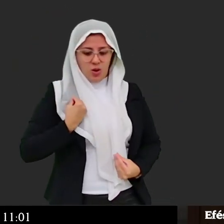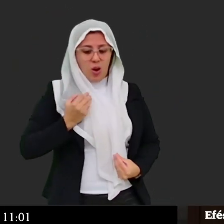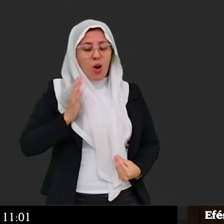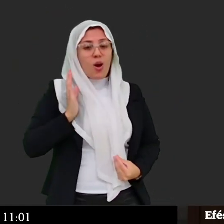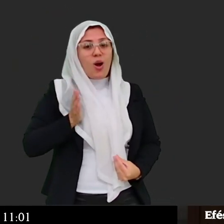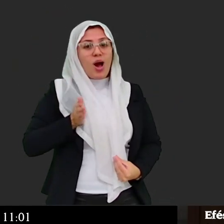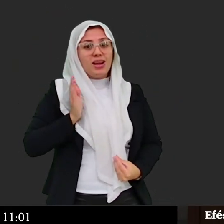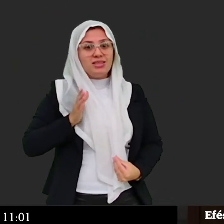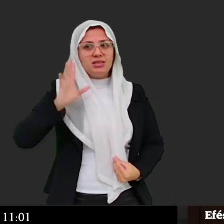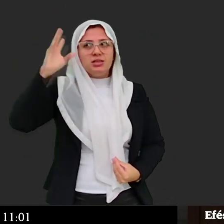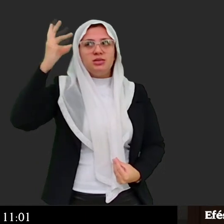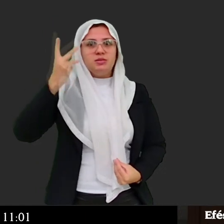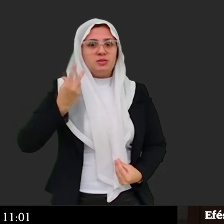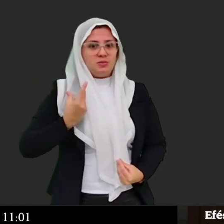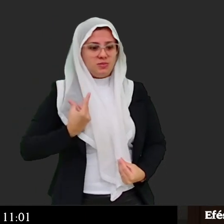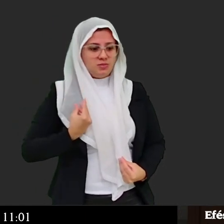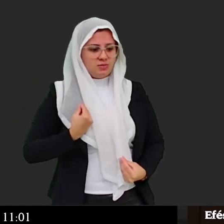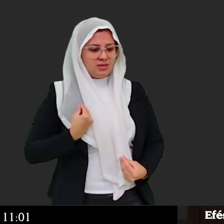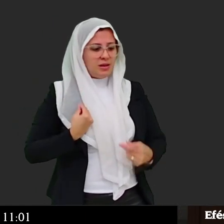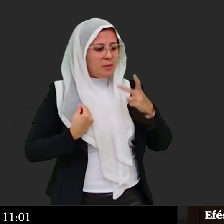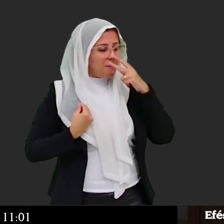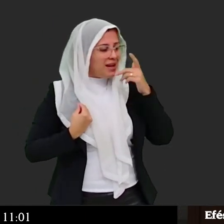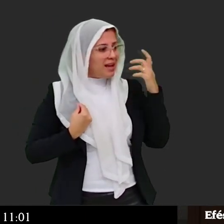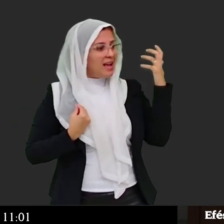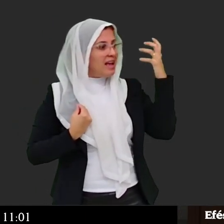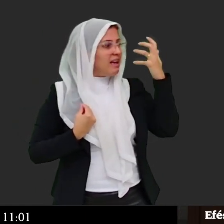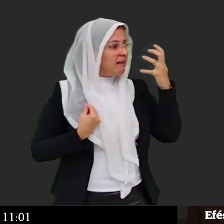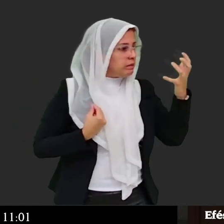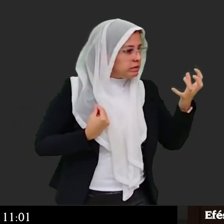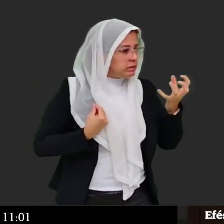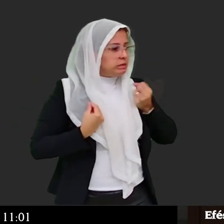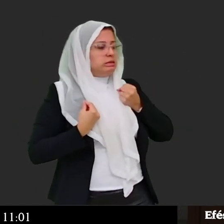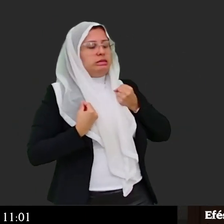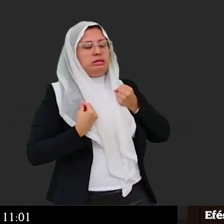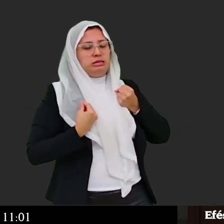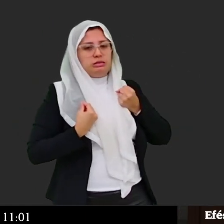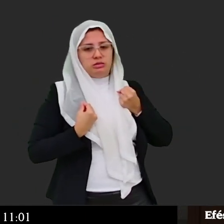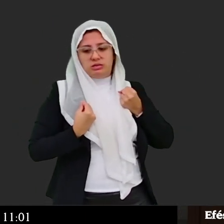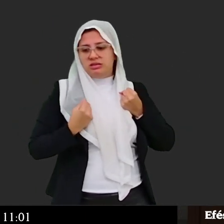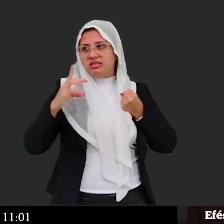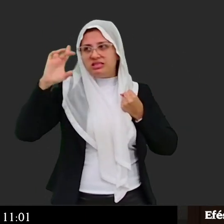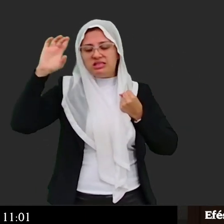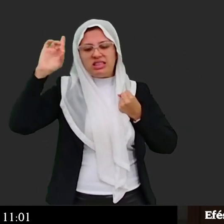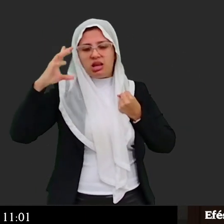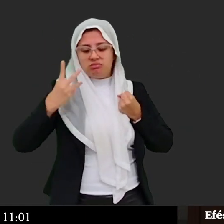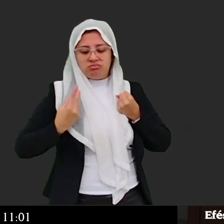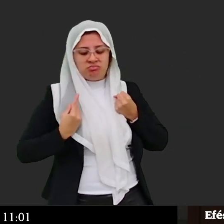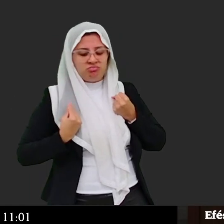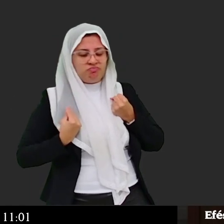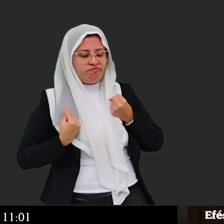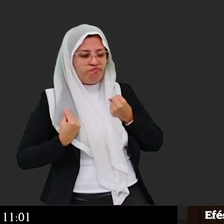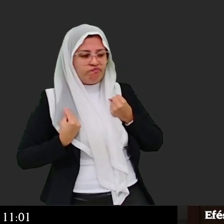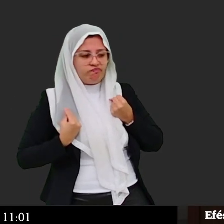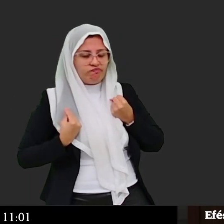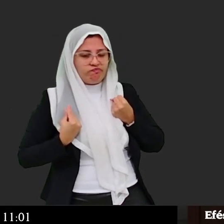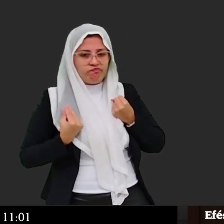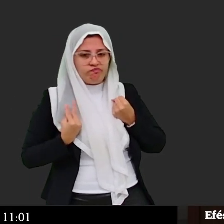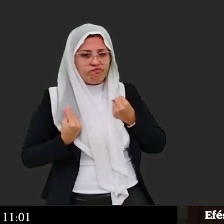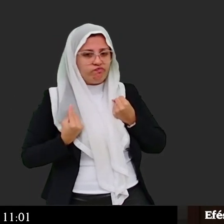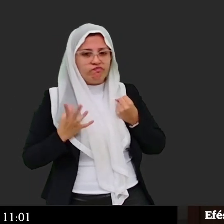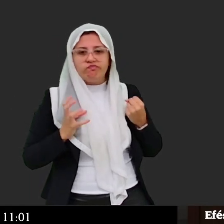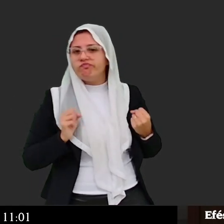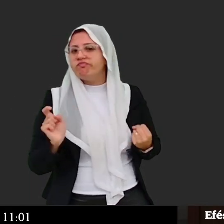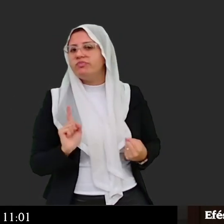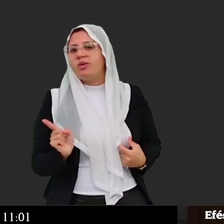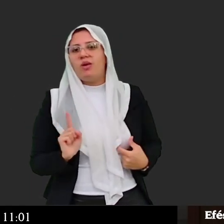coração, da sua vida, um estranho. É claro que o Espírito de Deus que habita em nós não vai gostar. Os irmãos,